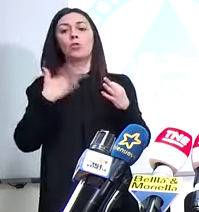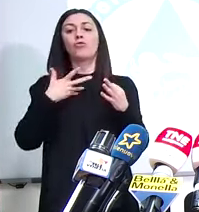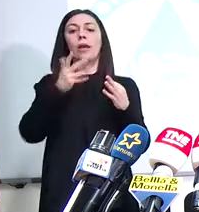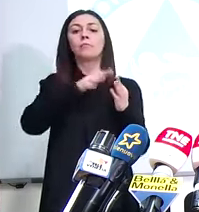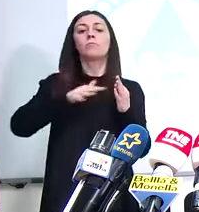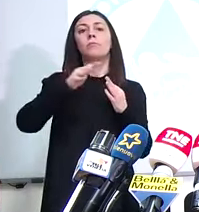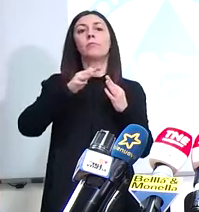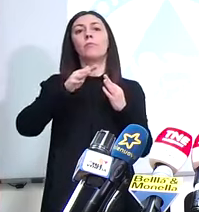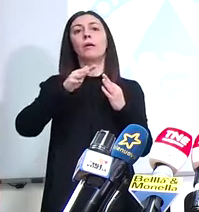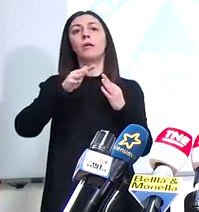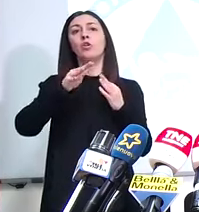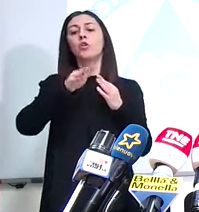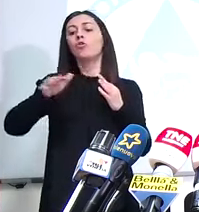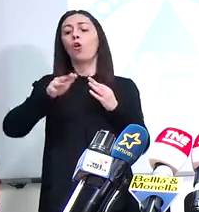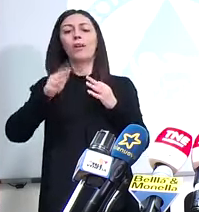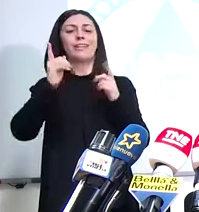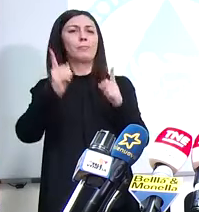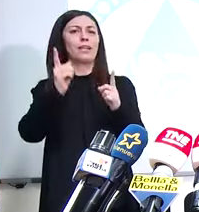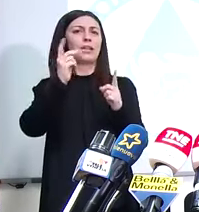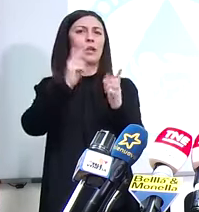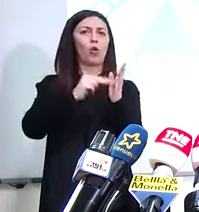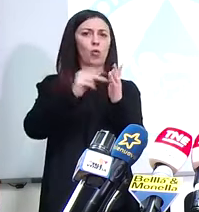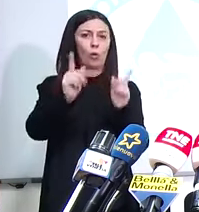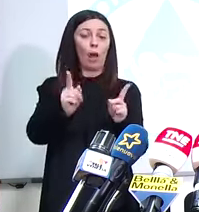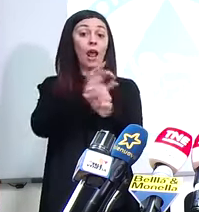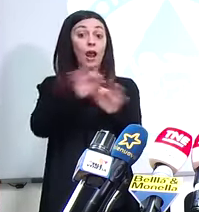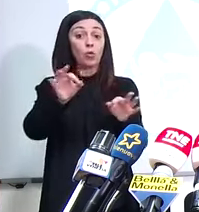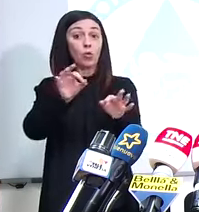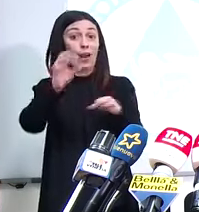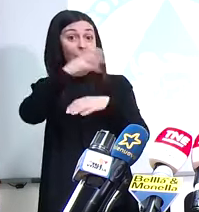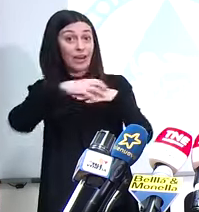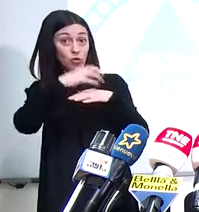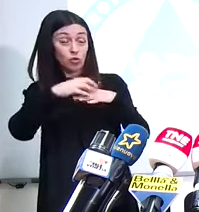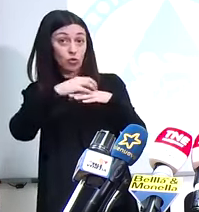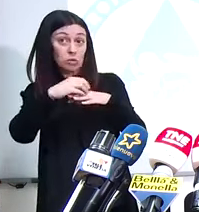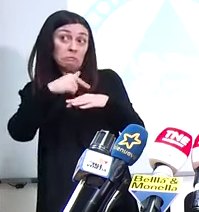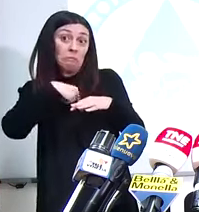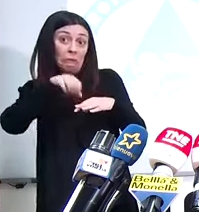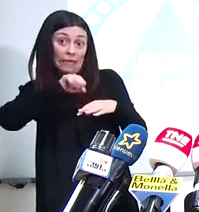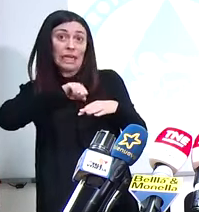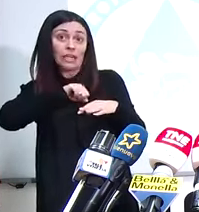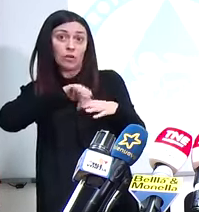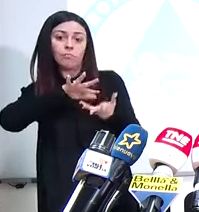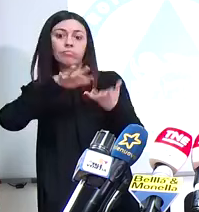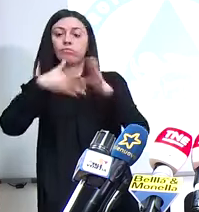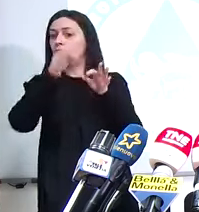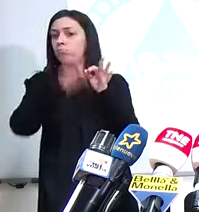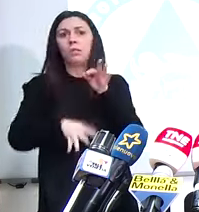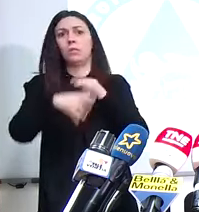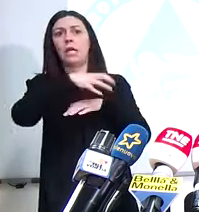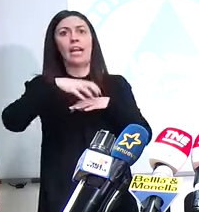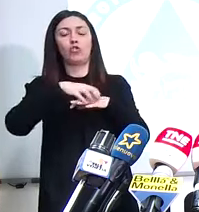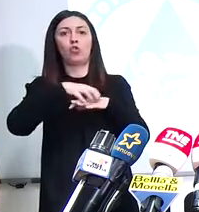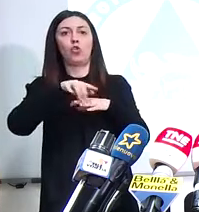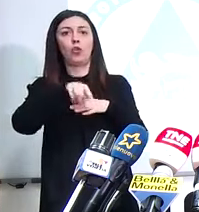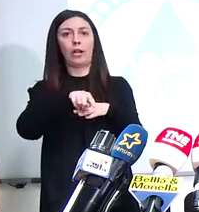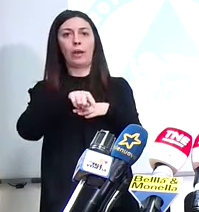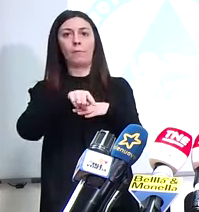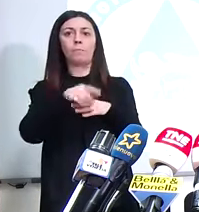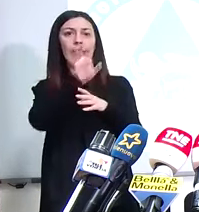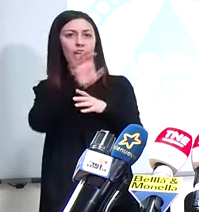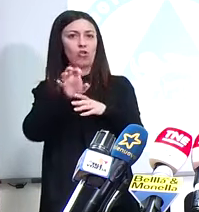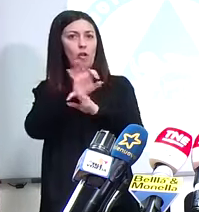nuove zone arancione considerate che alcune regioni immagino che vada nella zona arancione velocissimamente per cui la cartina